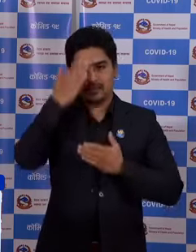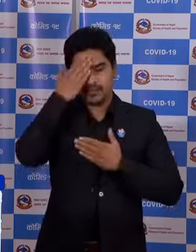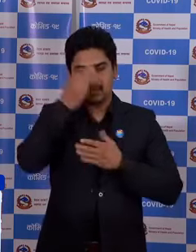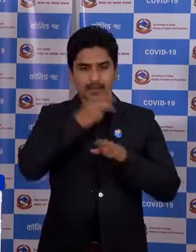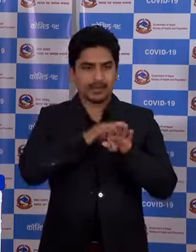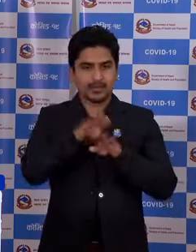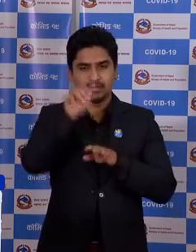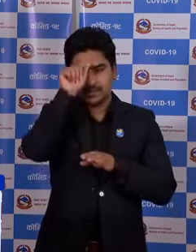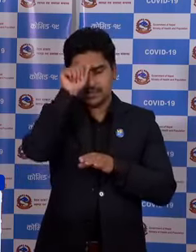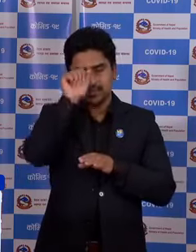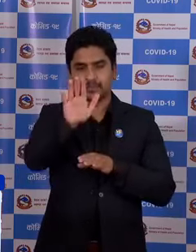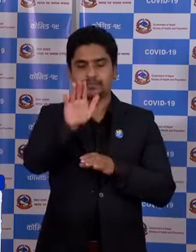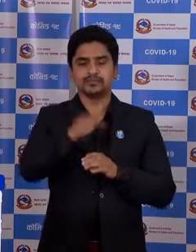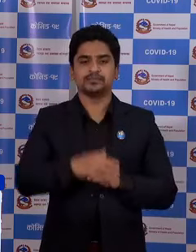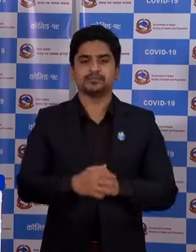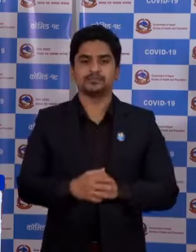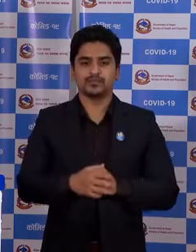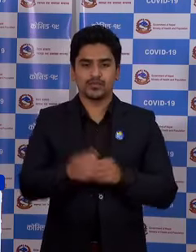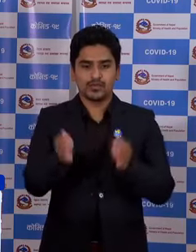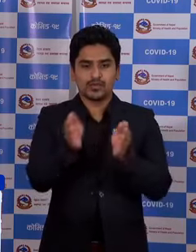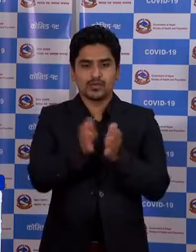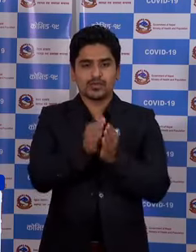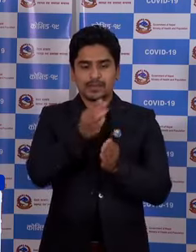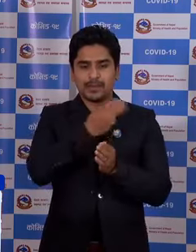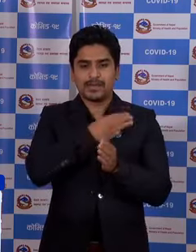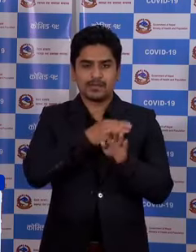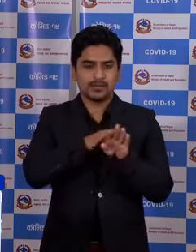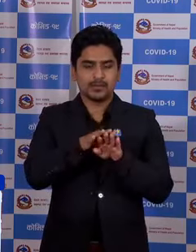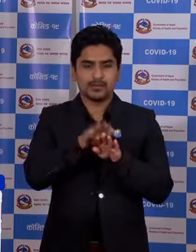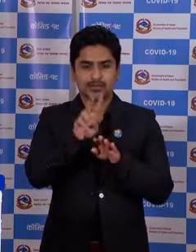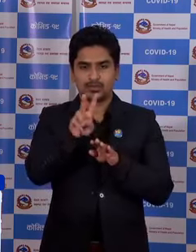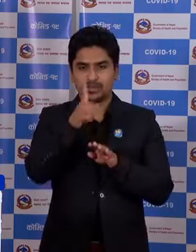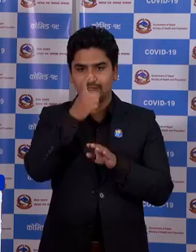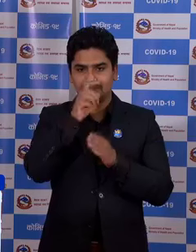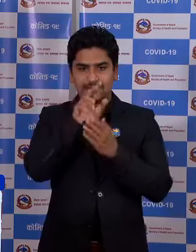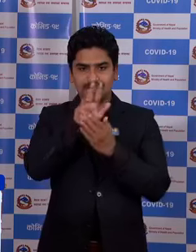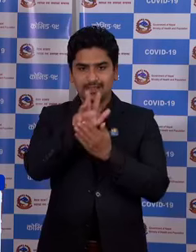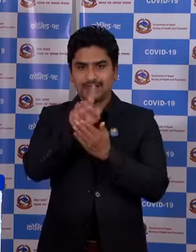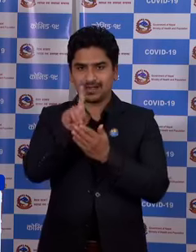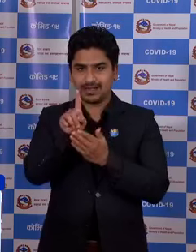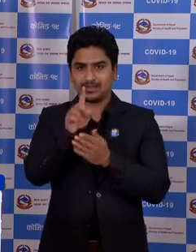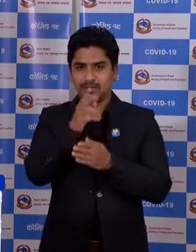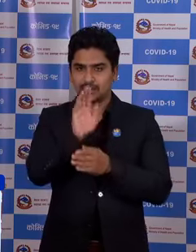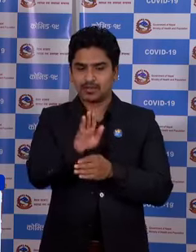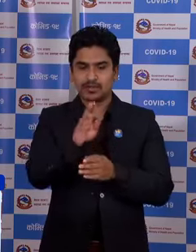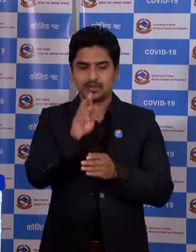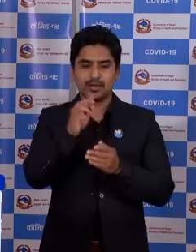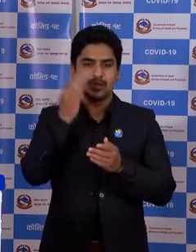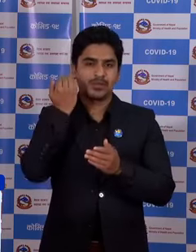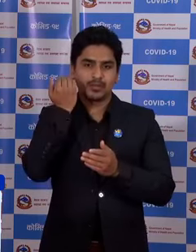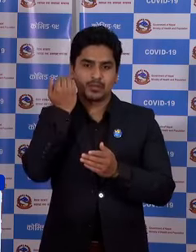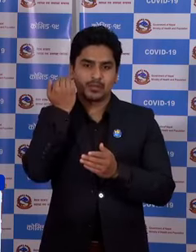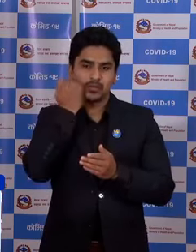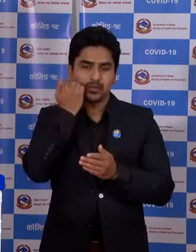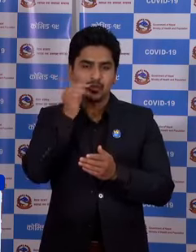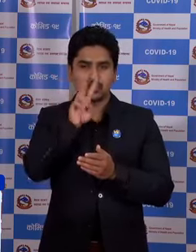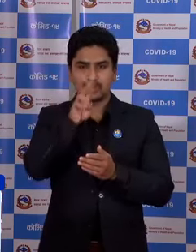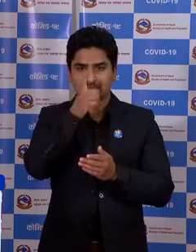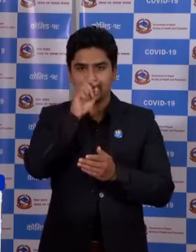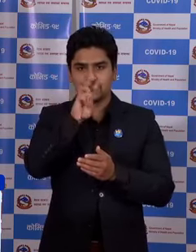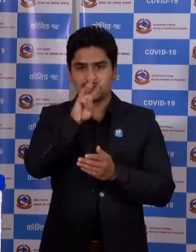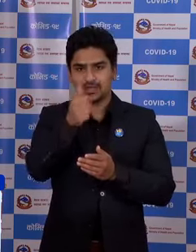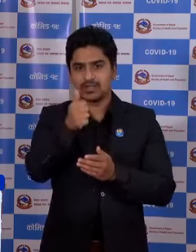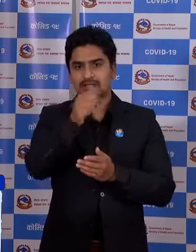सङ्क्रमित व्यक्तिहरूको विवरण दिन चाहन्छु। कुल सङ्क्रमितको सङ्ख्या 291 छ, जसमध्ये पुरुष 236 जना र